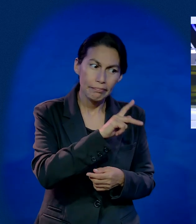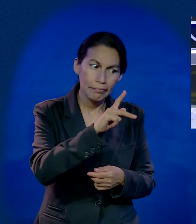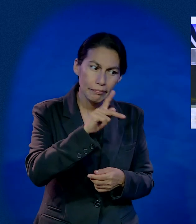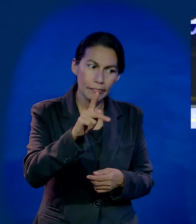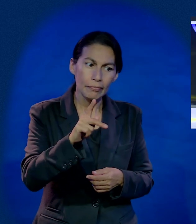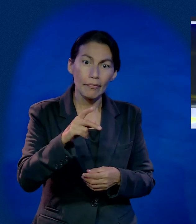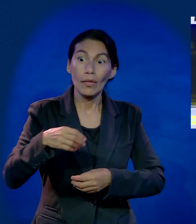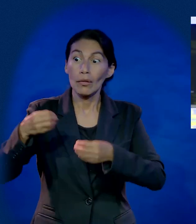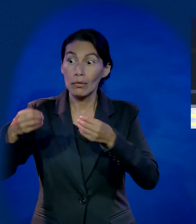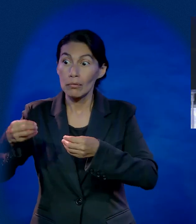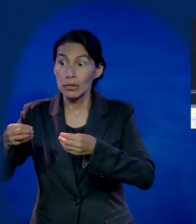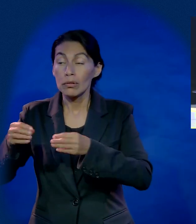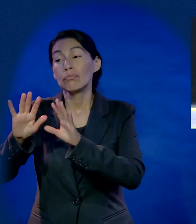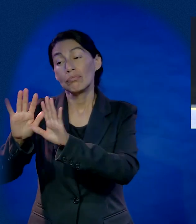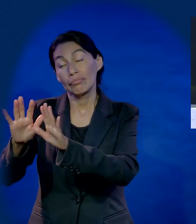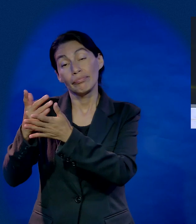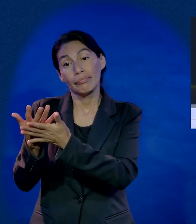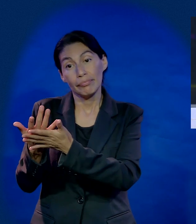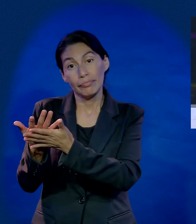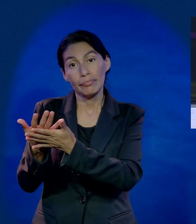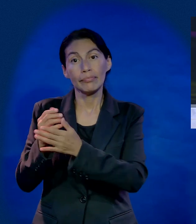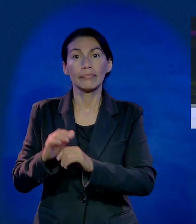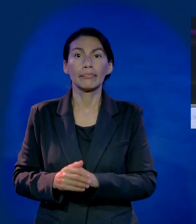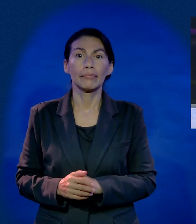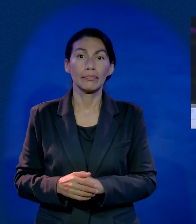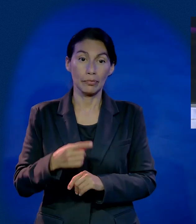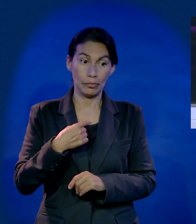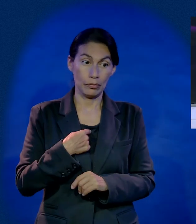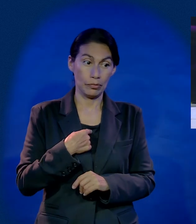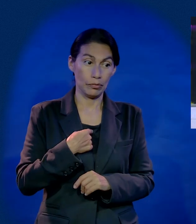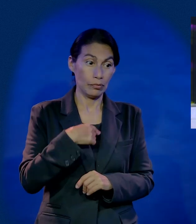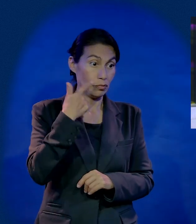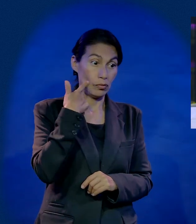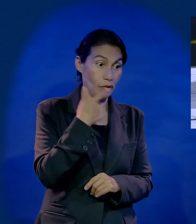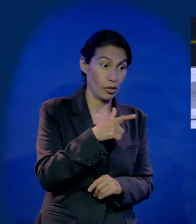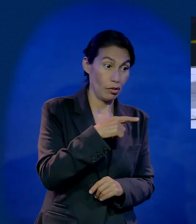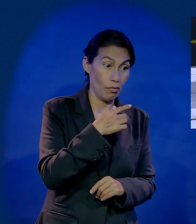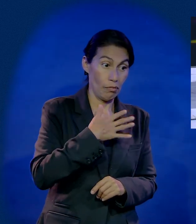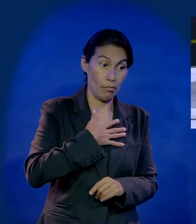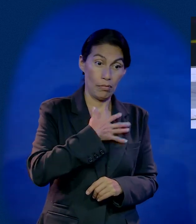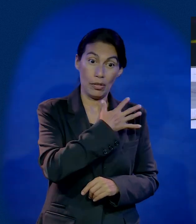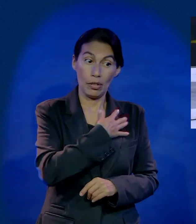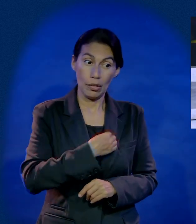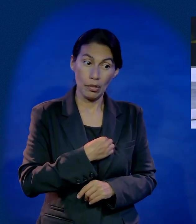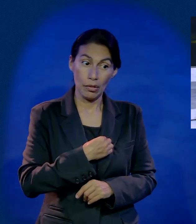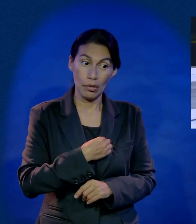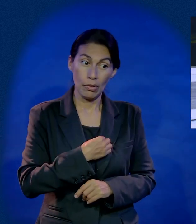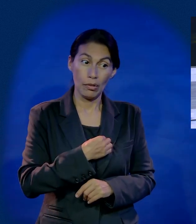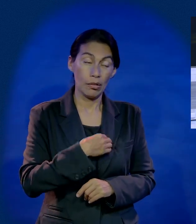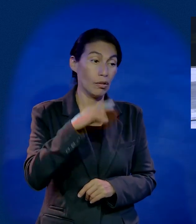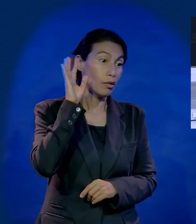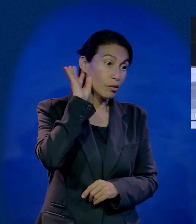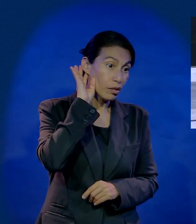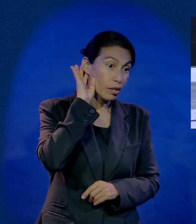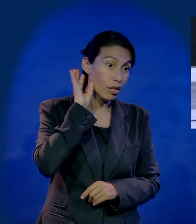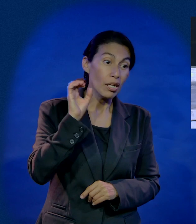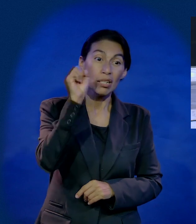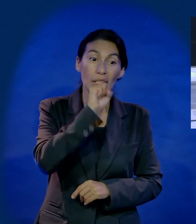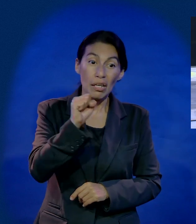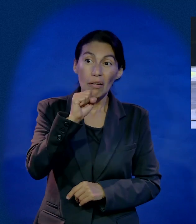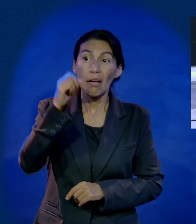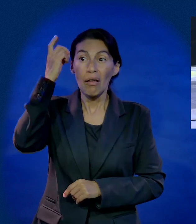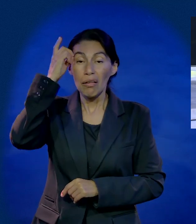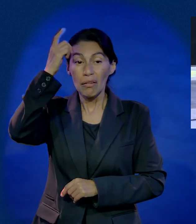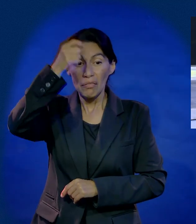Me dice mi esposa, ¿qué vas a hacer? Vamos a la playa. Pero el compromiso va a esperar. Porque yo no quiero que mi hijo